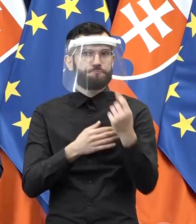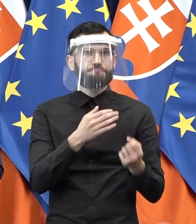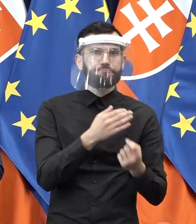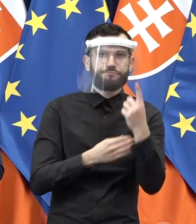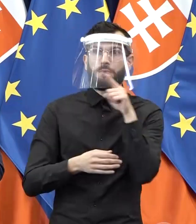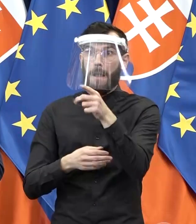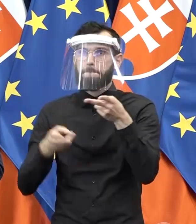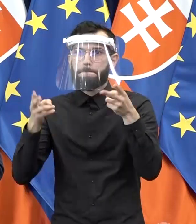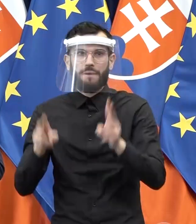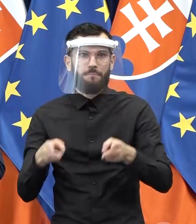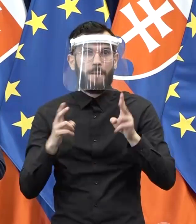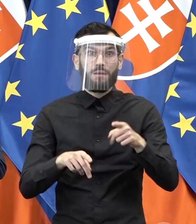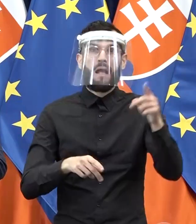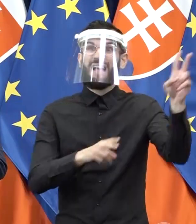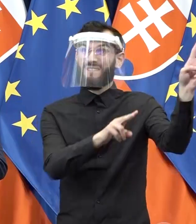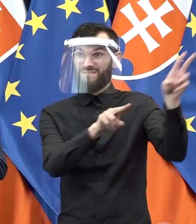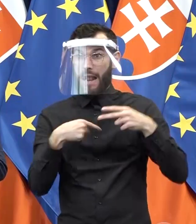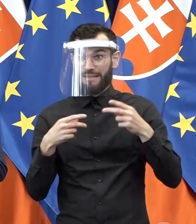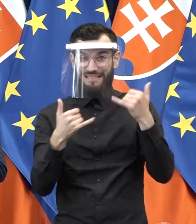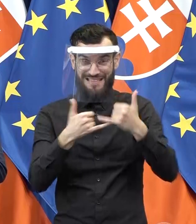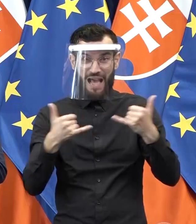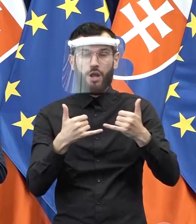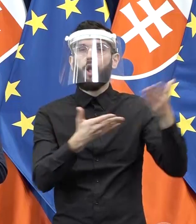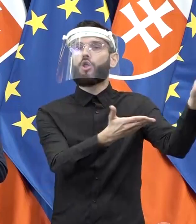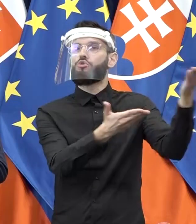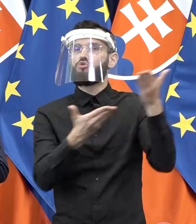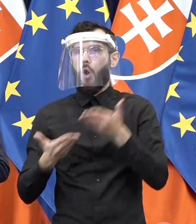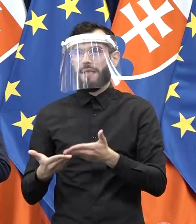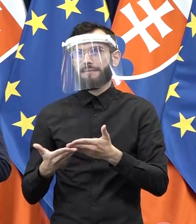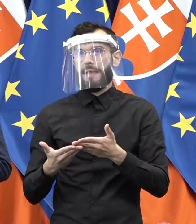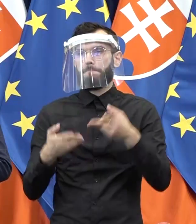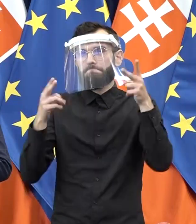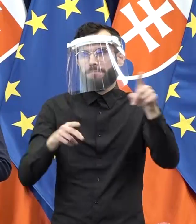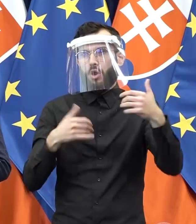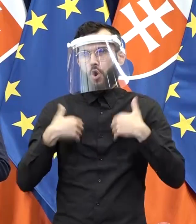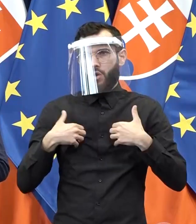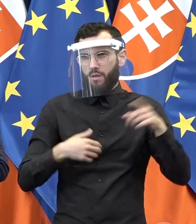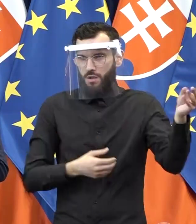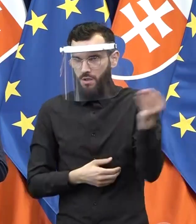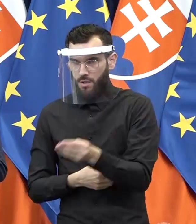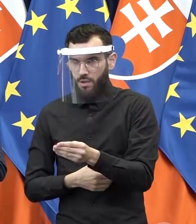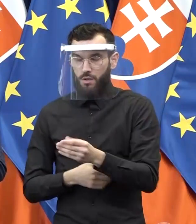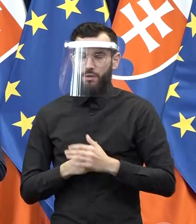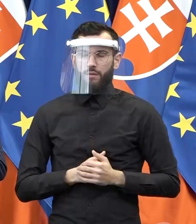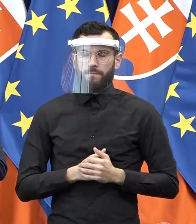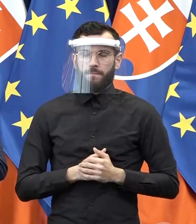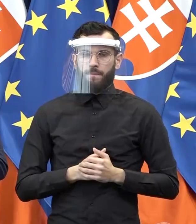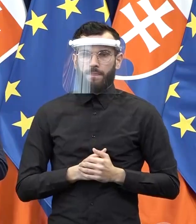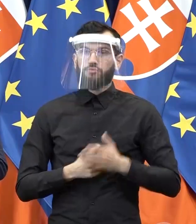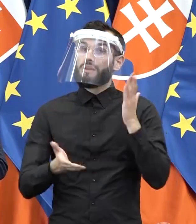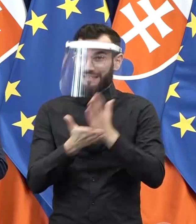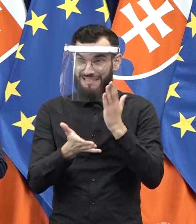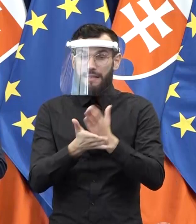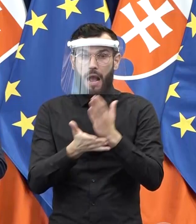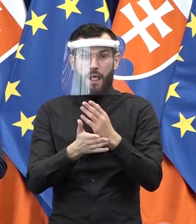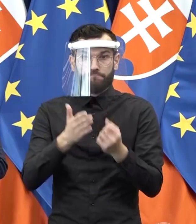ktorí vlastne dojdú zo zahraničia a donesú tento prípad na Slovensko. To znamená, že stále